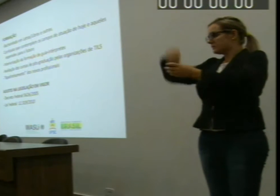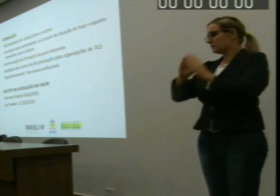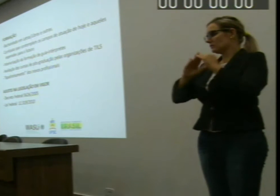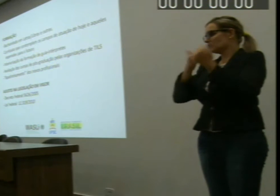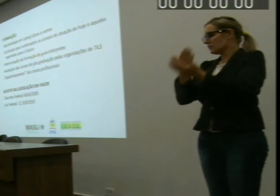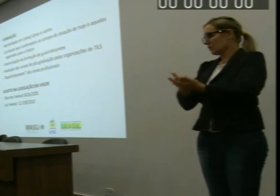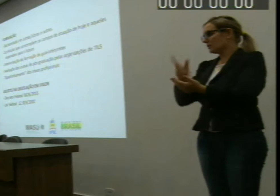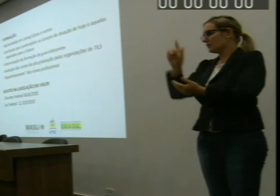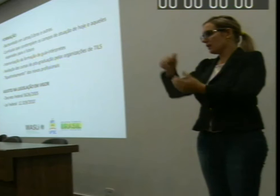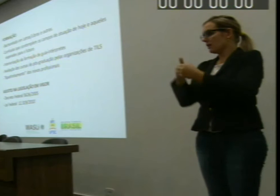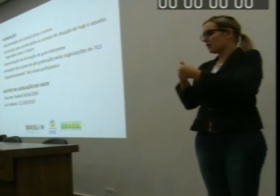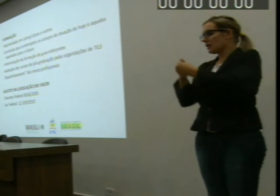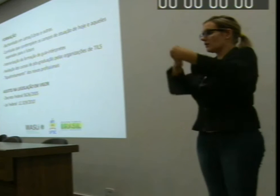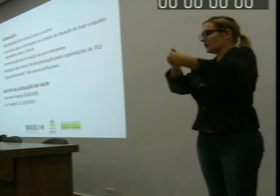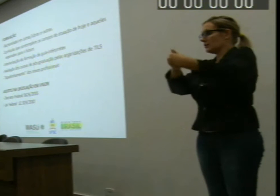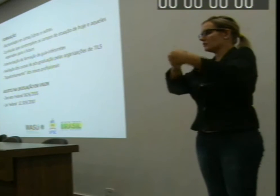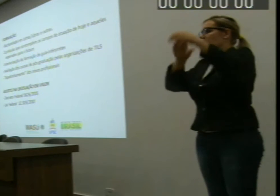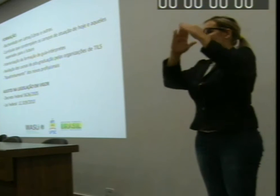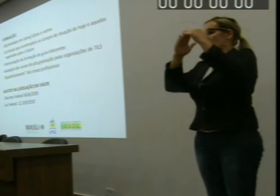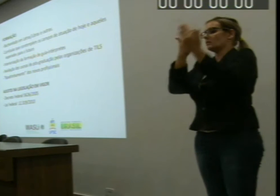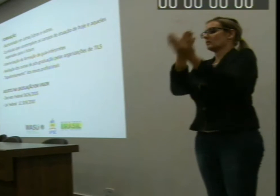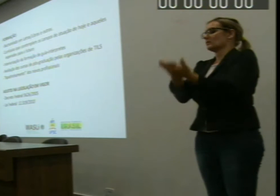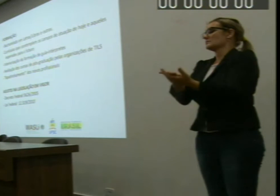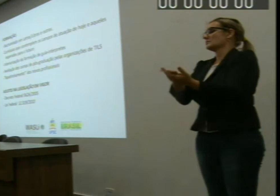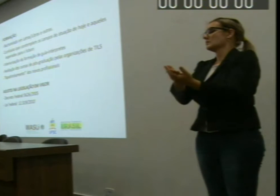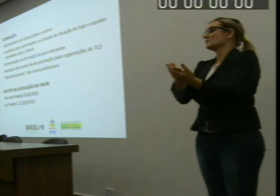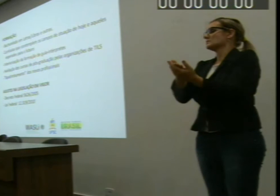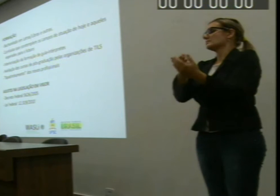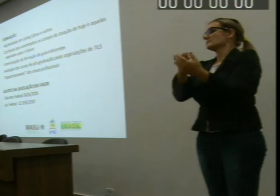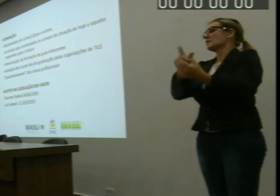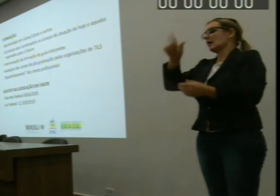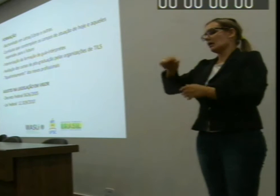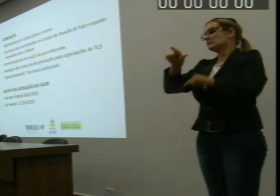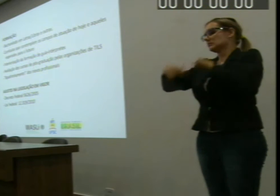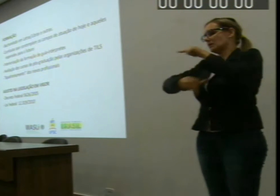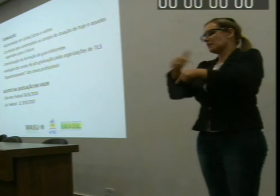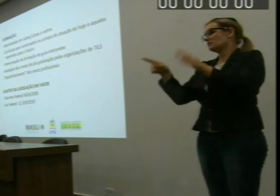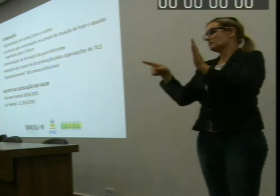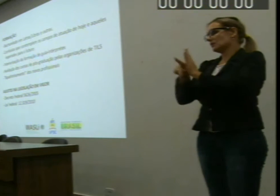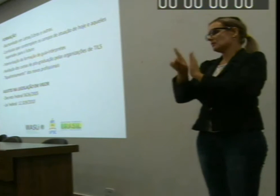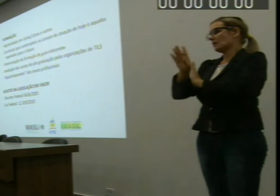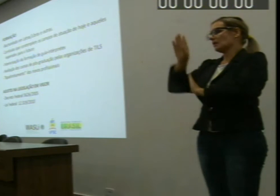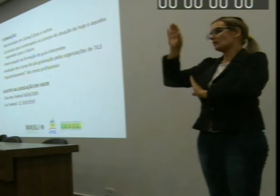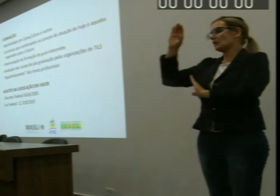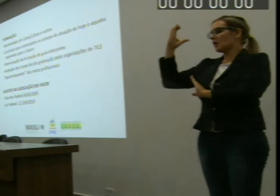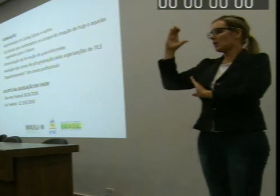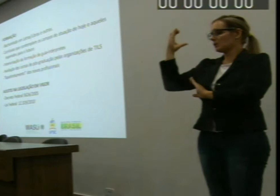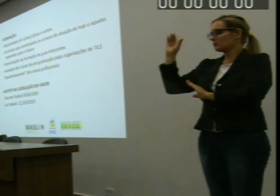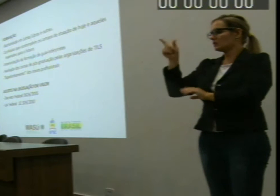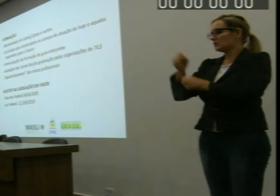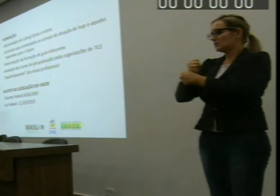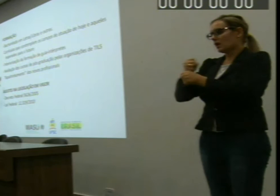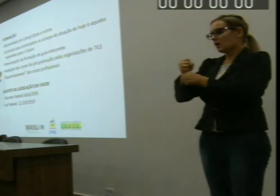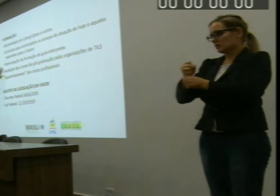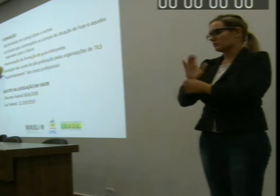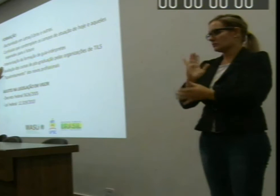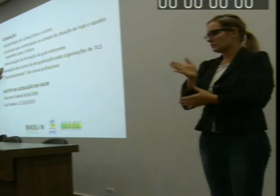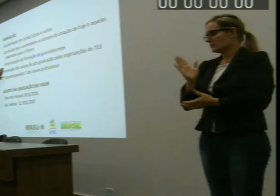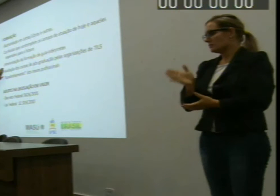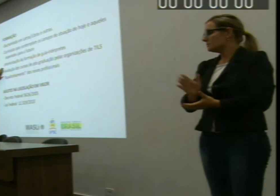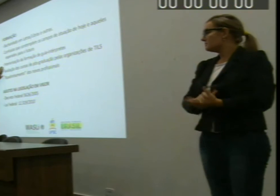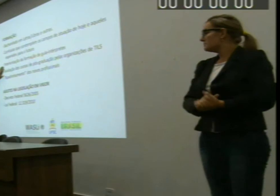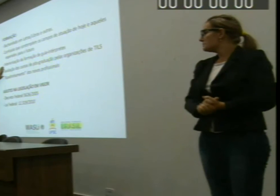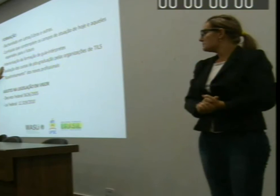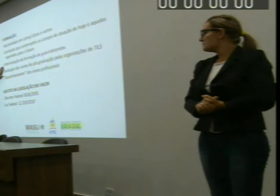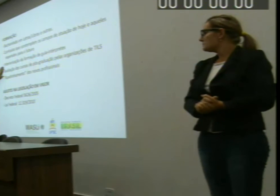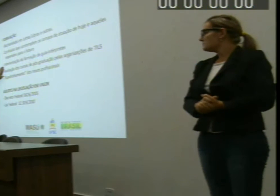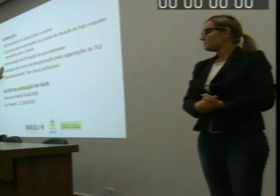educacional isso já já é um um trabalho na Colômbia já de muitos anos já que eles fazem esse trabalho Ah então